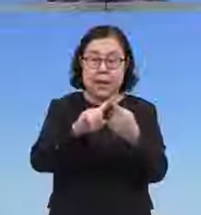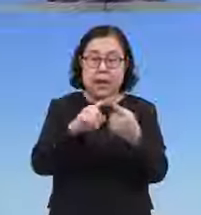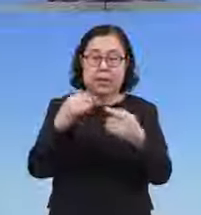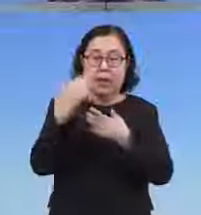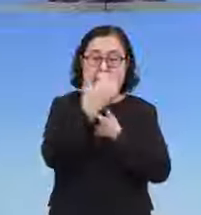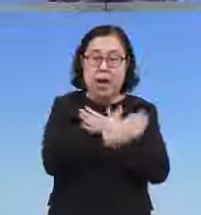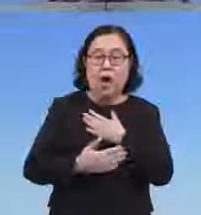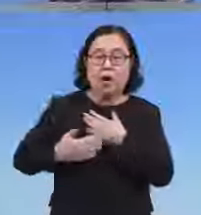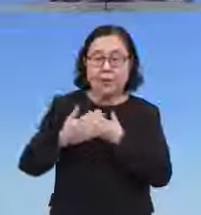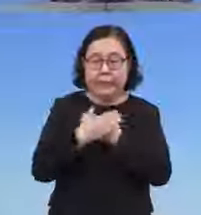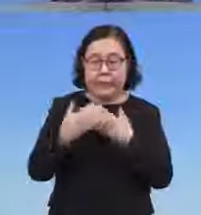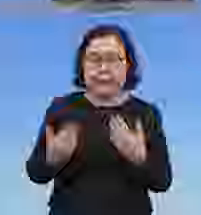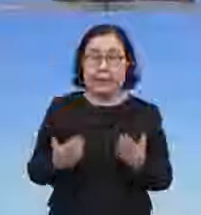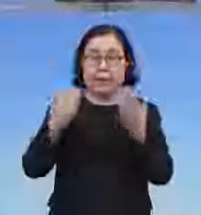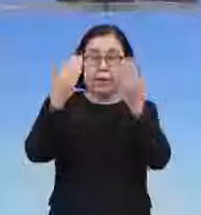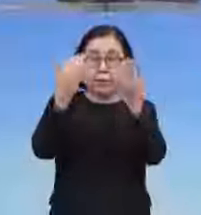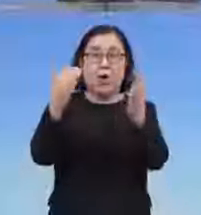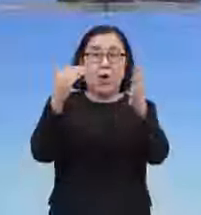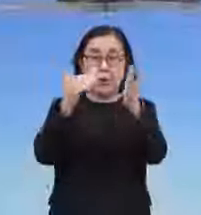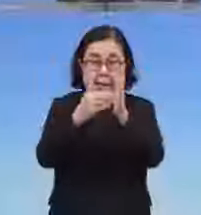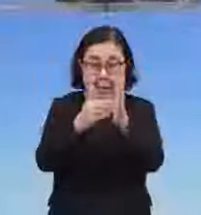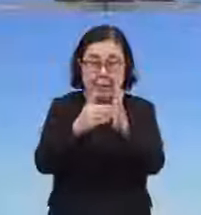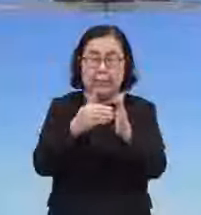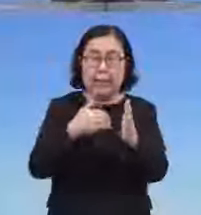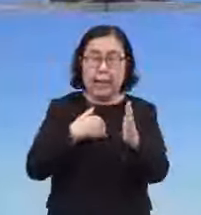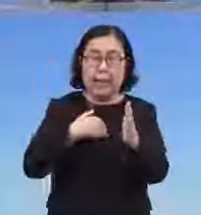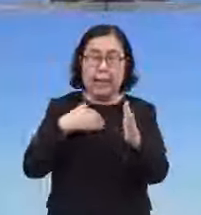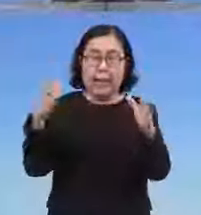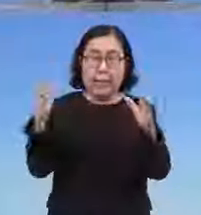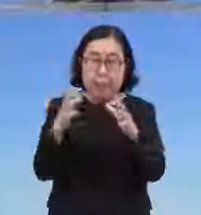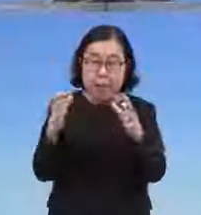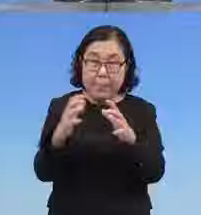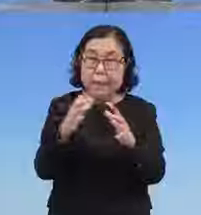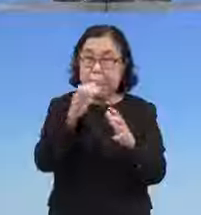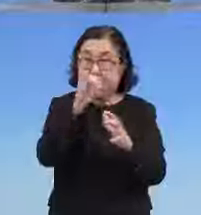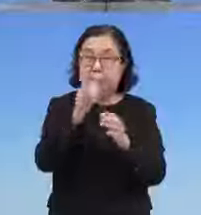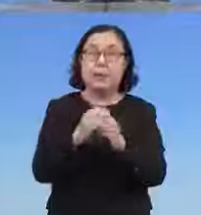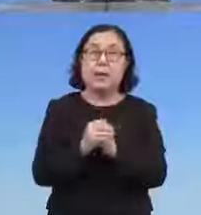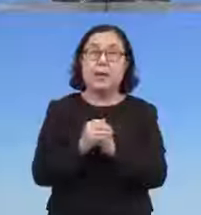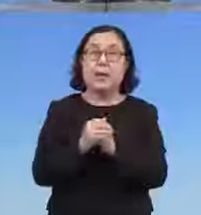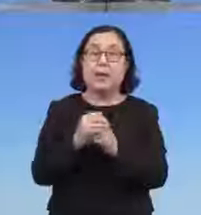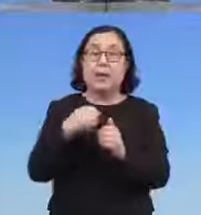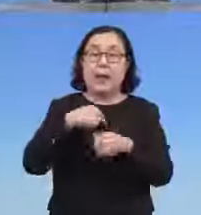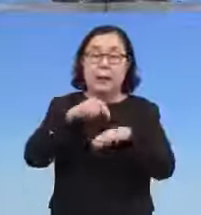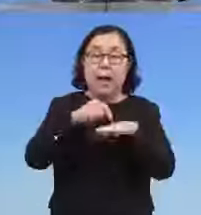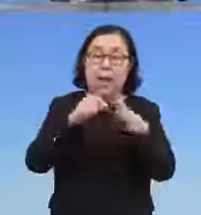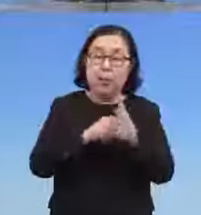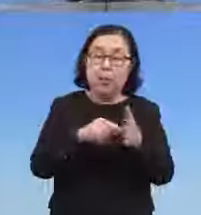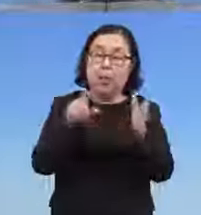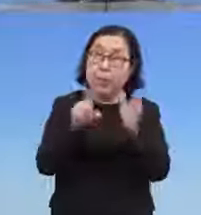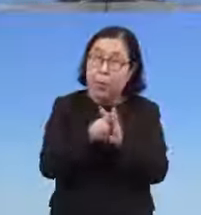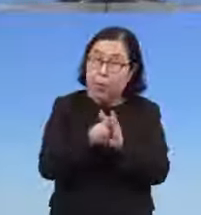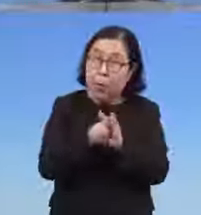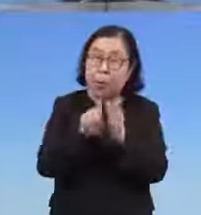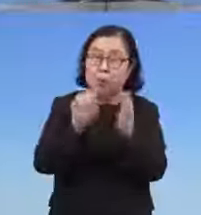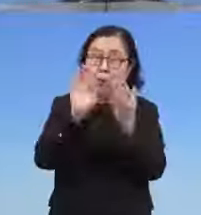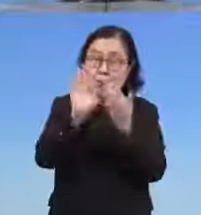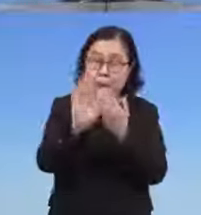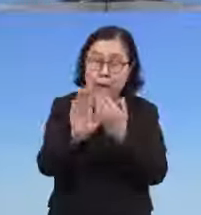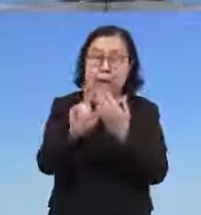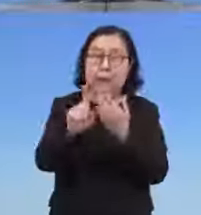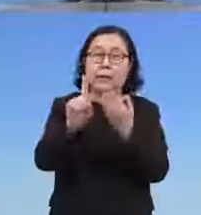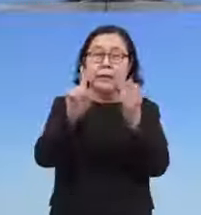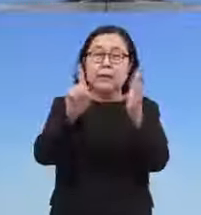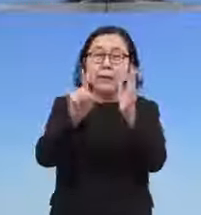헌신하는 것까지가 포함되어 있는 믿음입니다. 이 가슴으로 머리로 믿는 거기서 한 걸음 더 나가가지고 그 내가